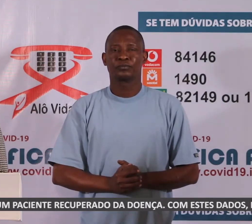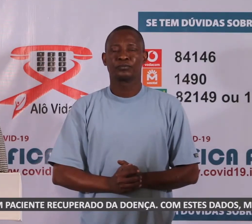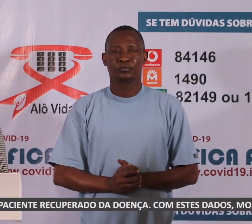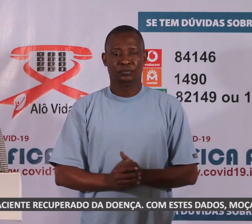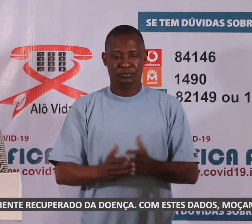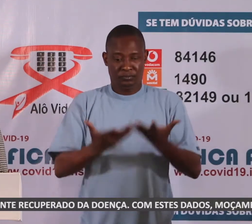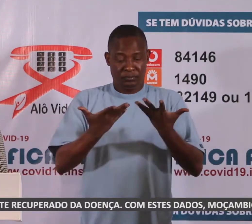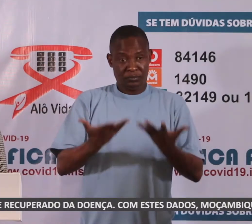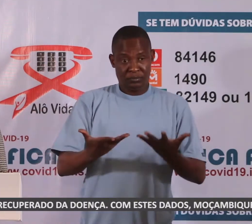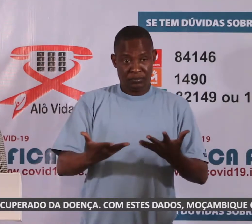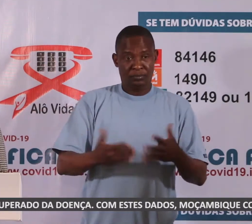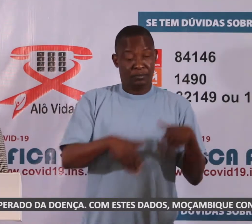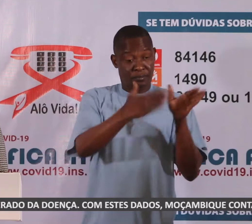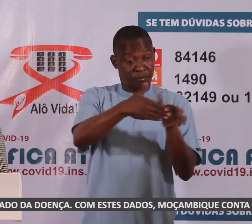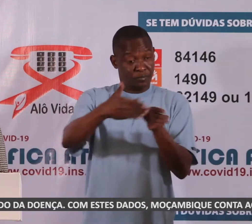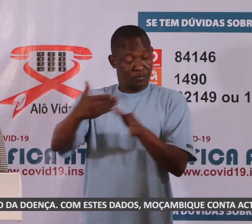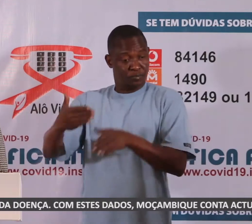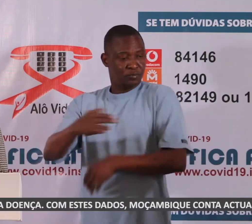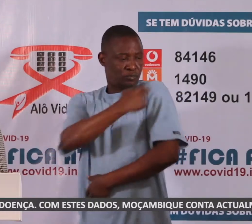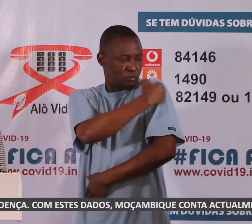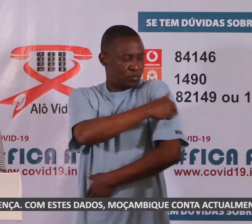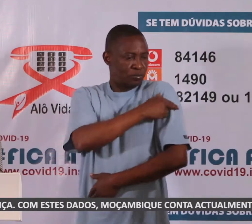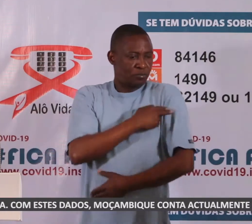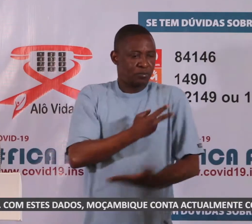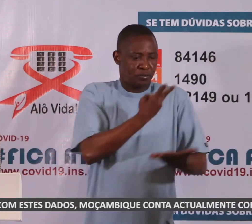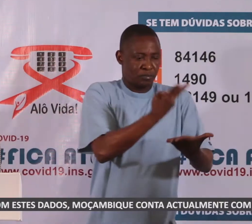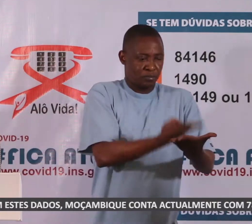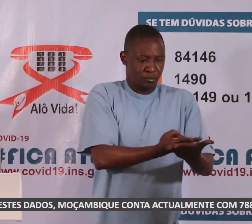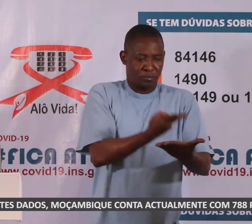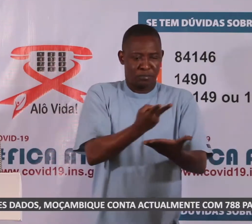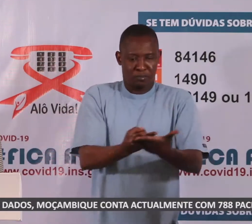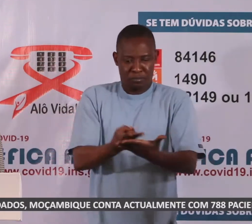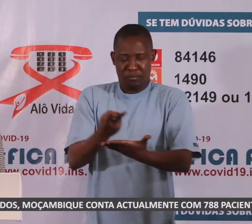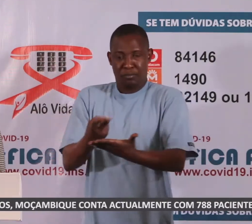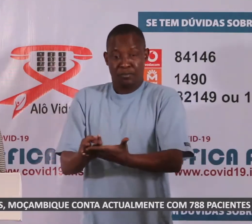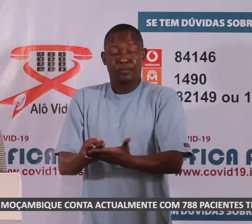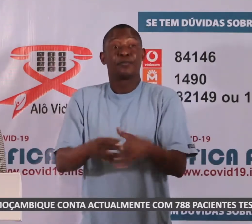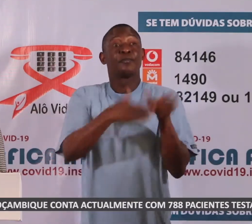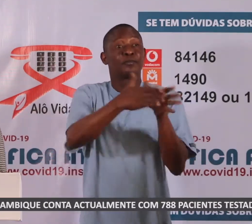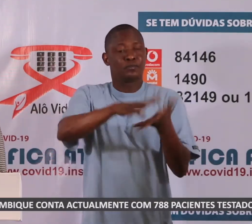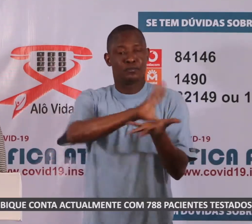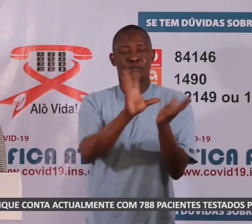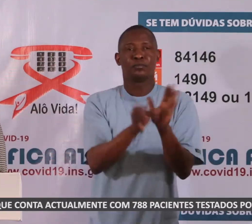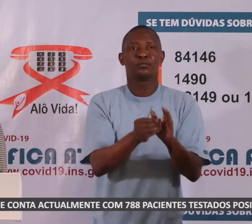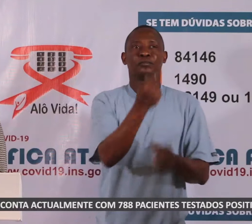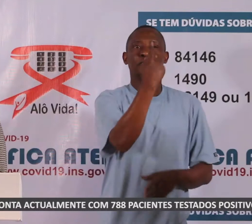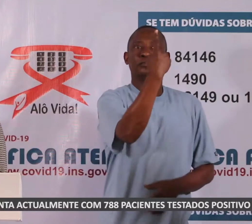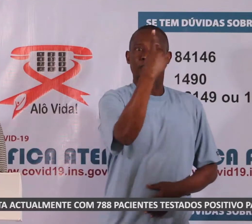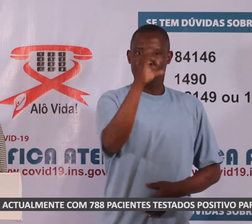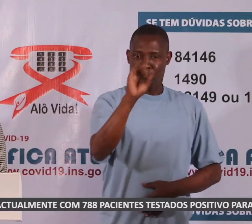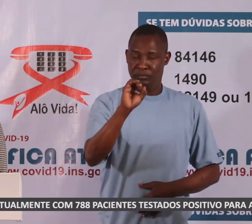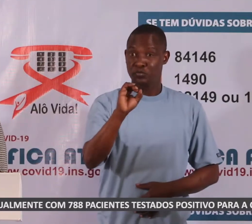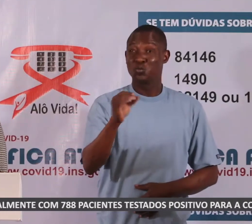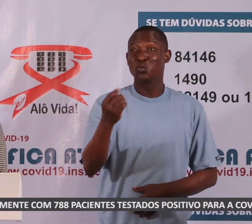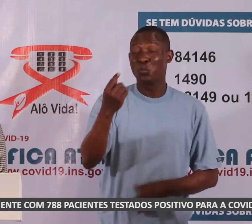continuamos com 10 pessoas internadas, porque tivemos uma alta clínica do indivíduo que estava internado na província de